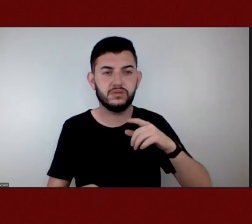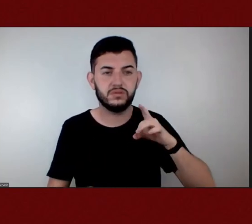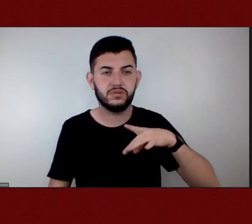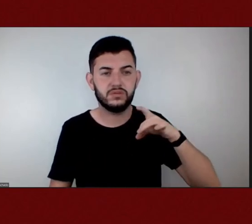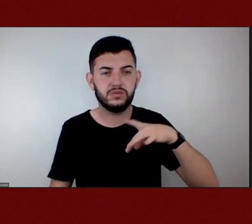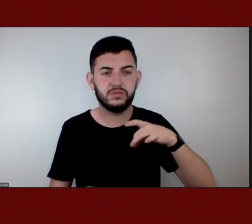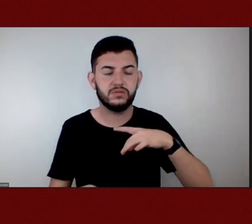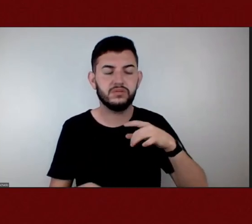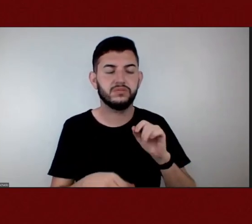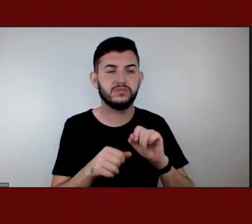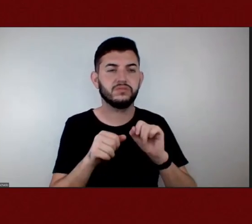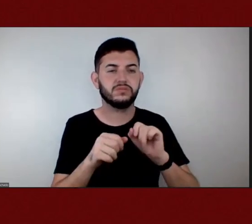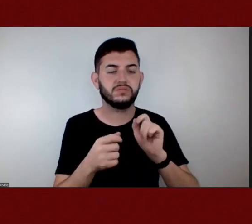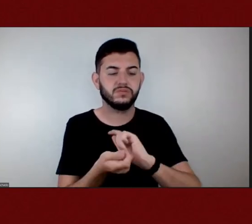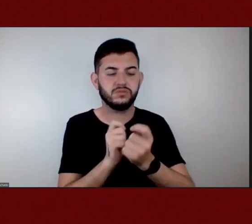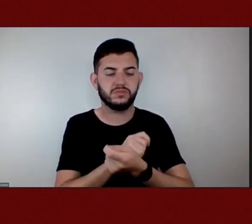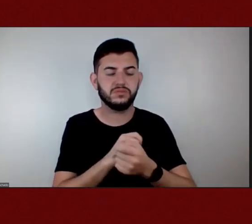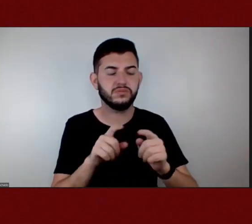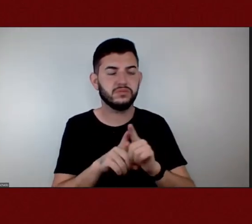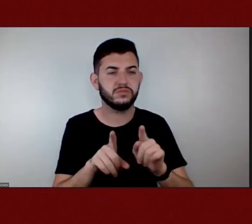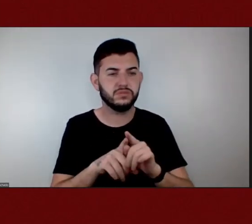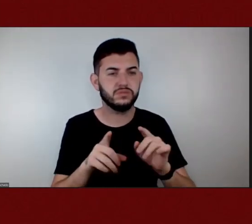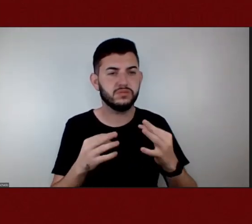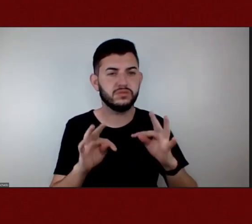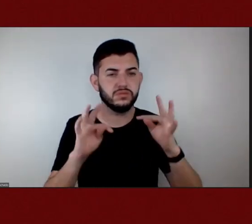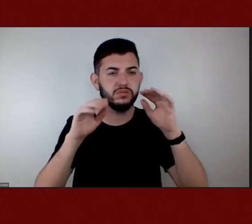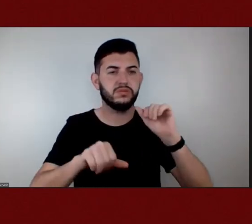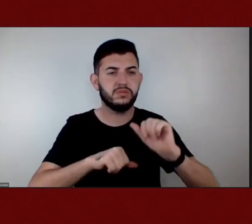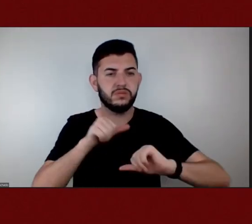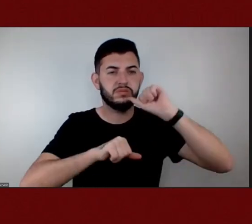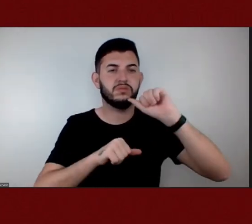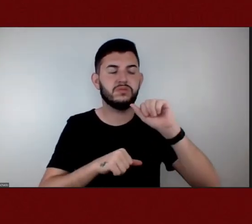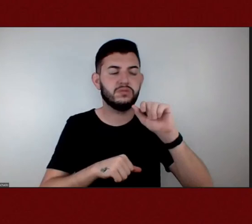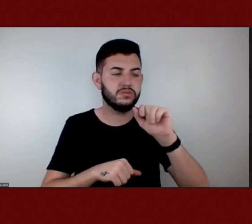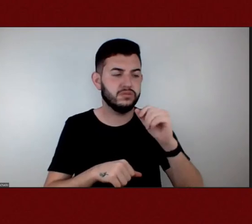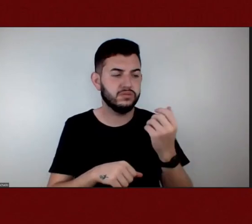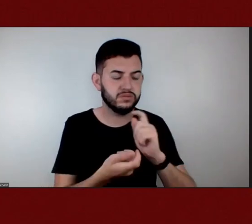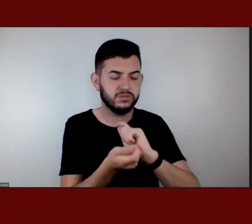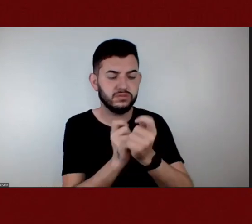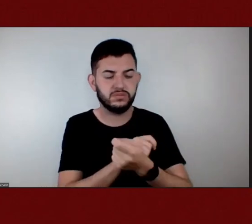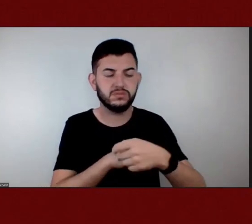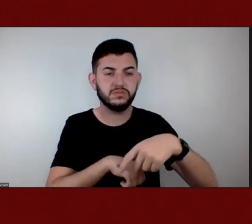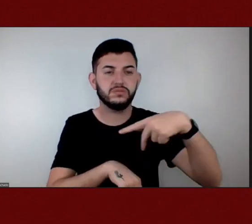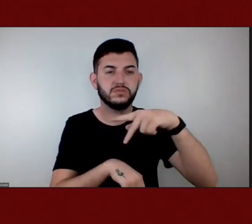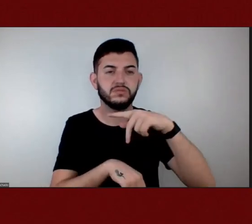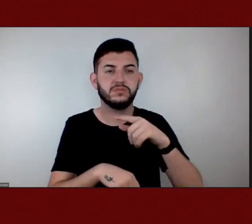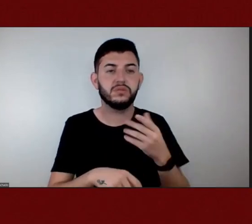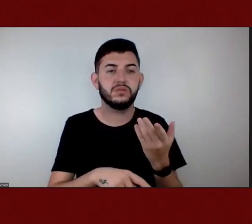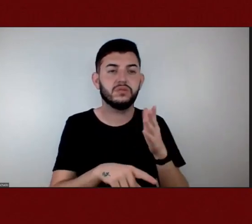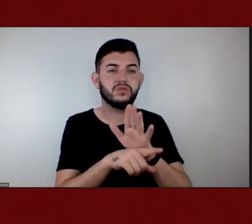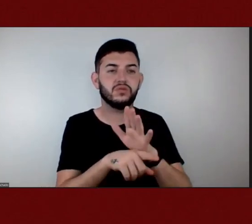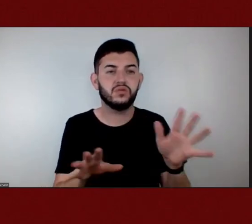e democratização do país, com resultados muito importantes em termos de qualidade de vida e também em termos de liberdades públicas.